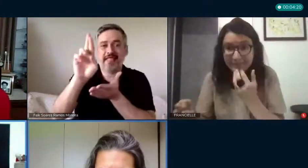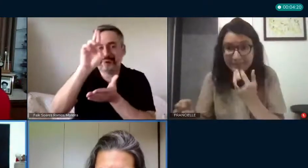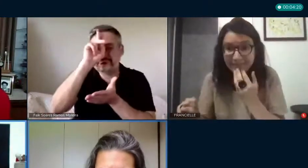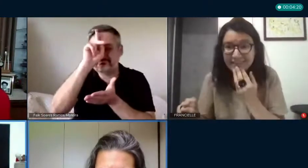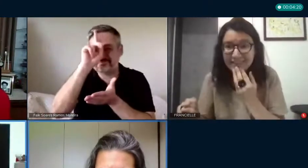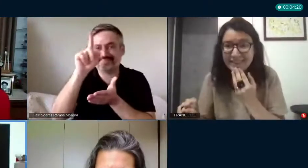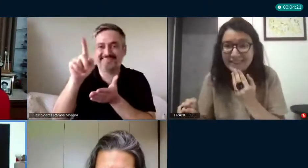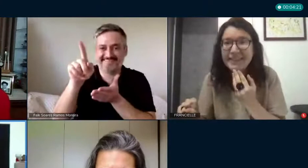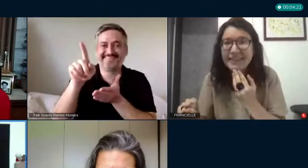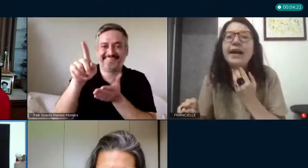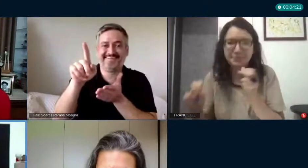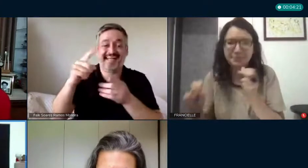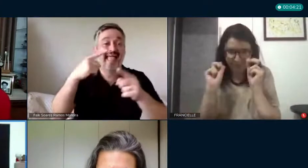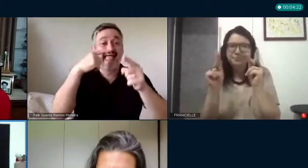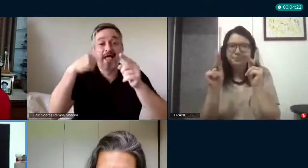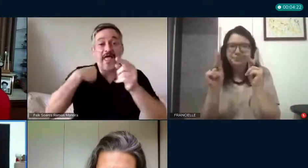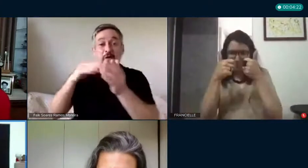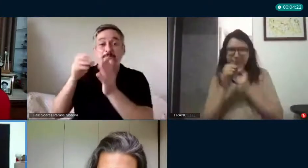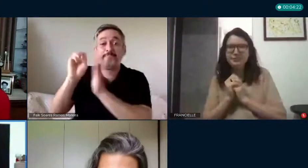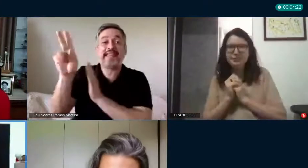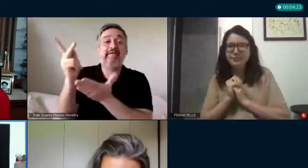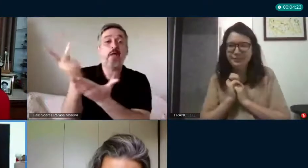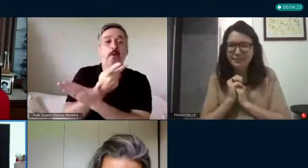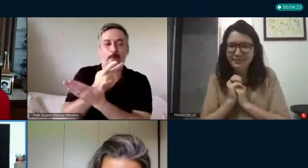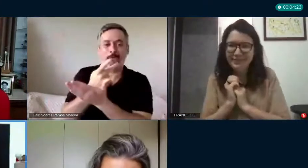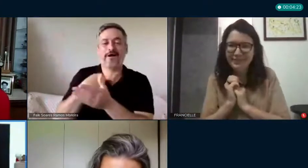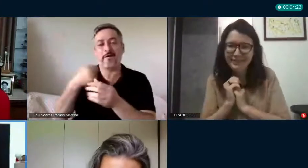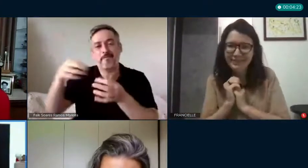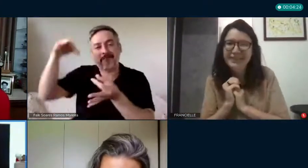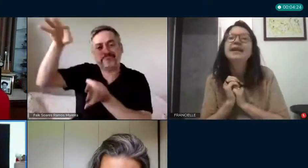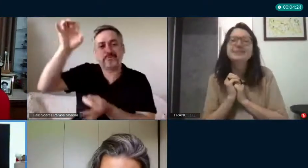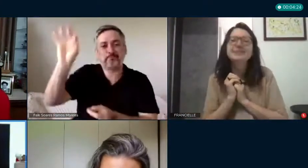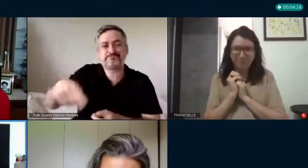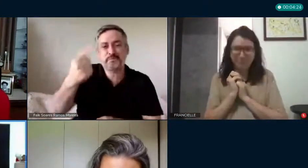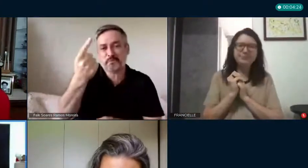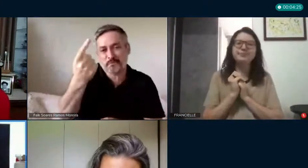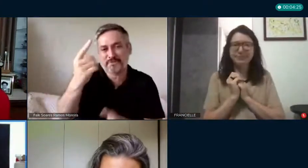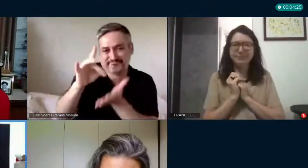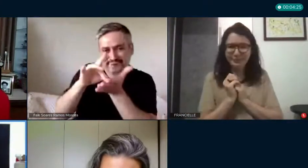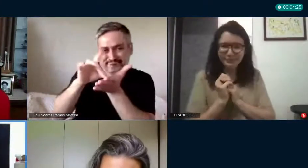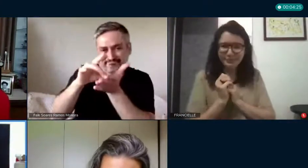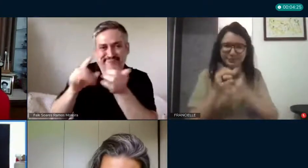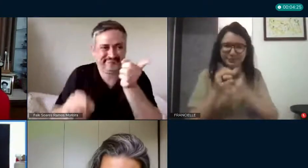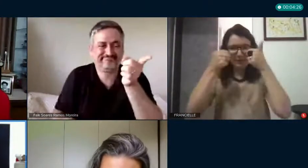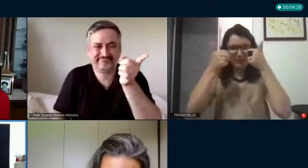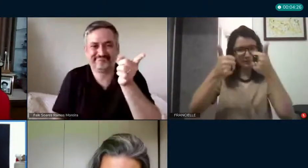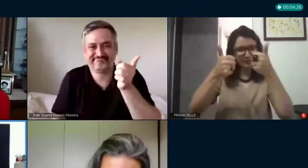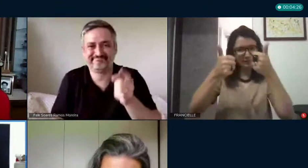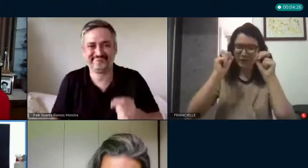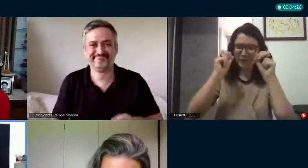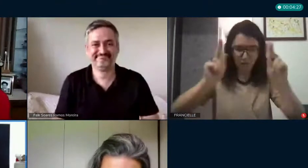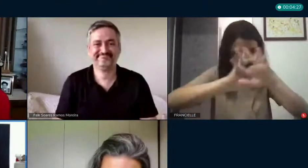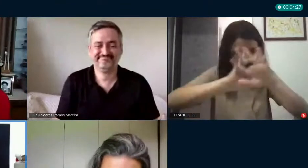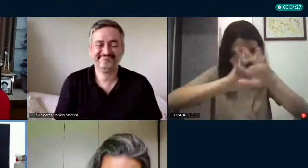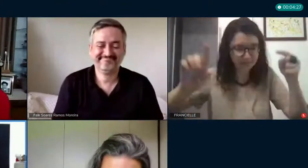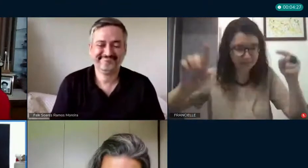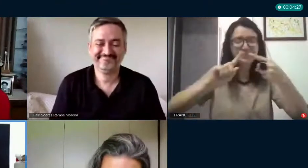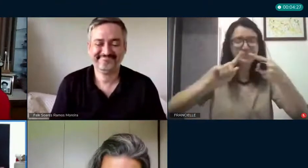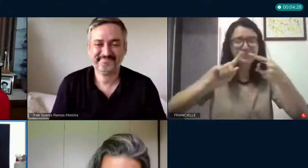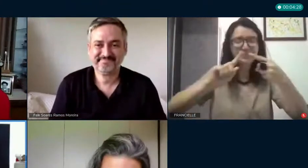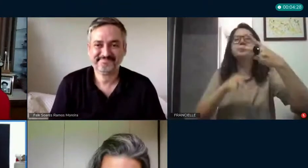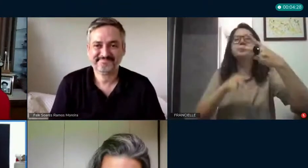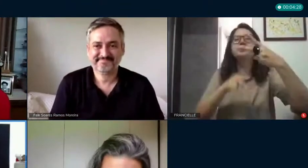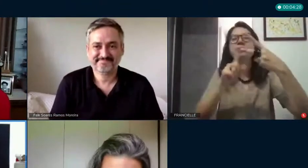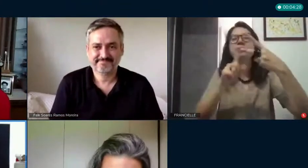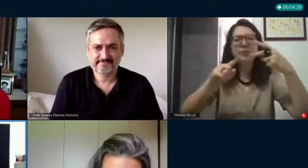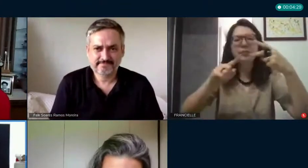Não, realmente, algumas questões eu confundi na hora de mandar, e aí a folha foi com erro. Realmente, eu